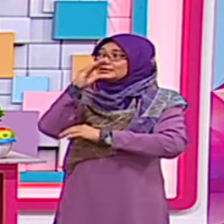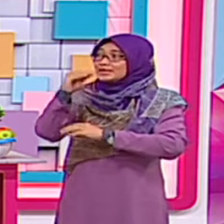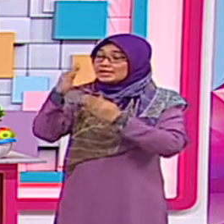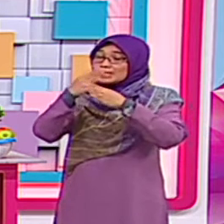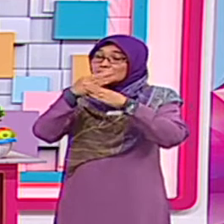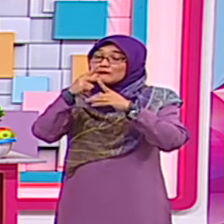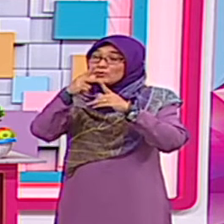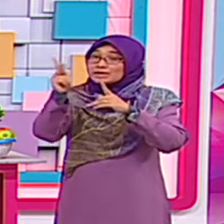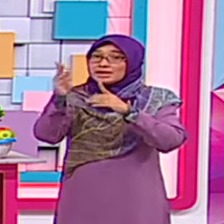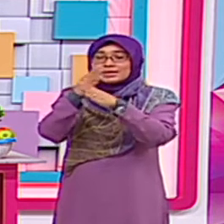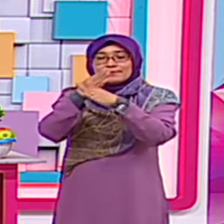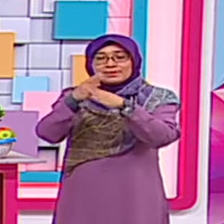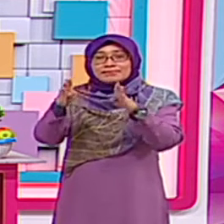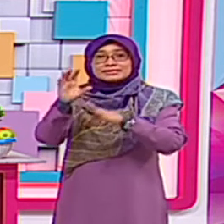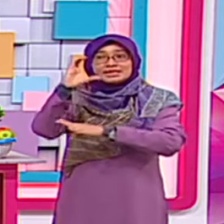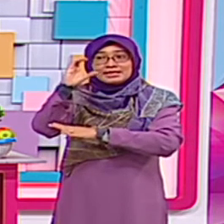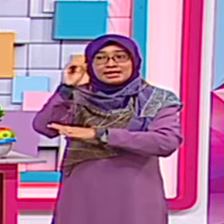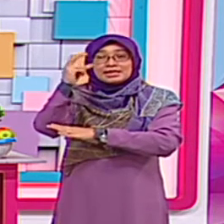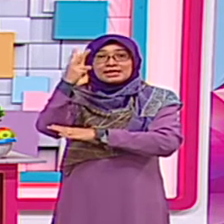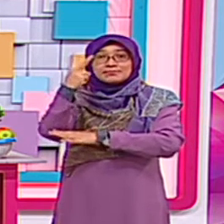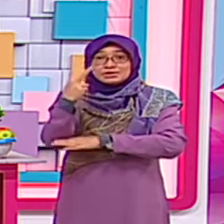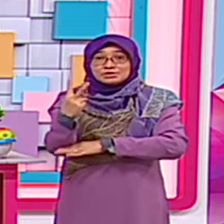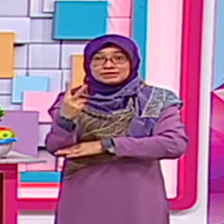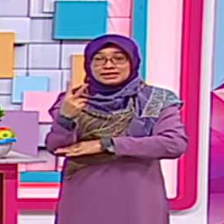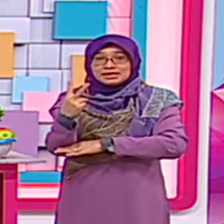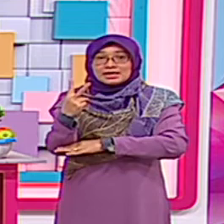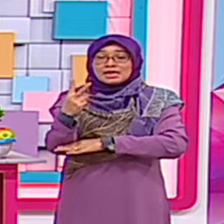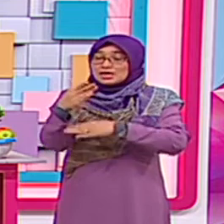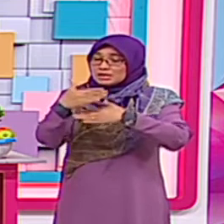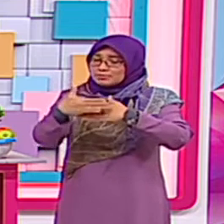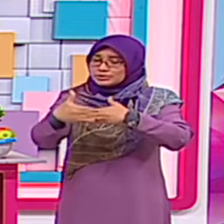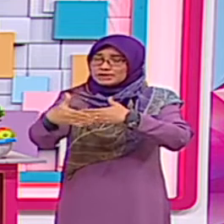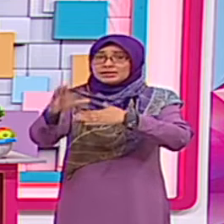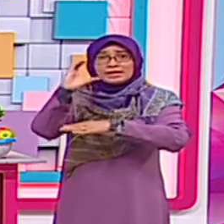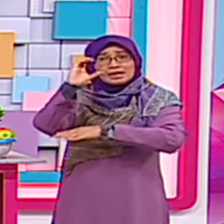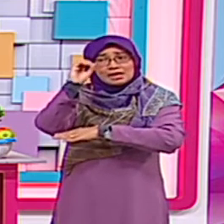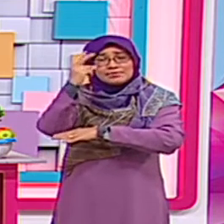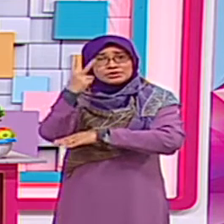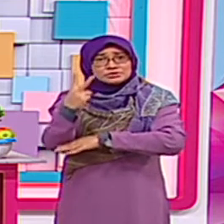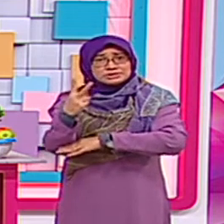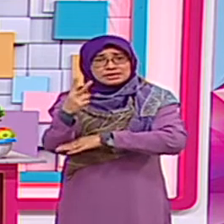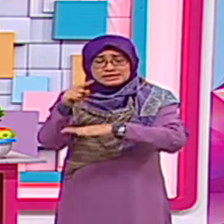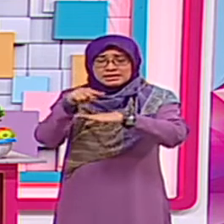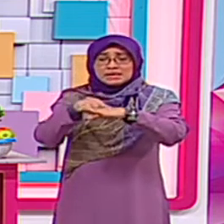dan keluarkan bebaskan karbondioksida kemudian karbondioksida ini